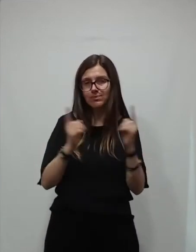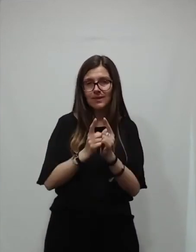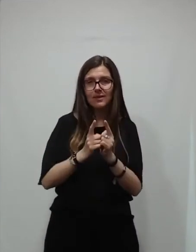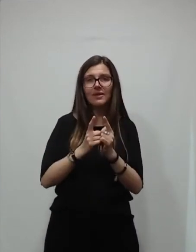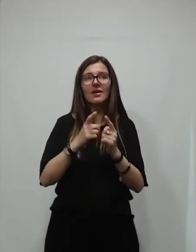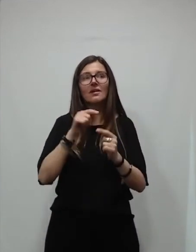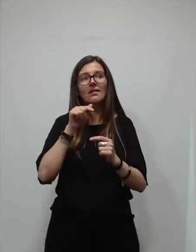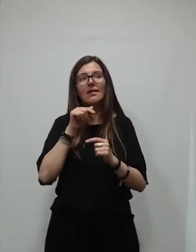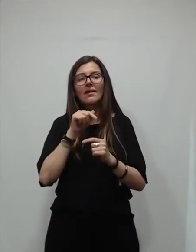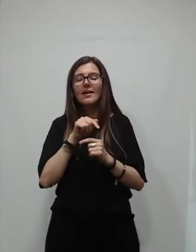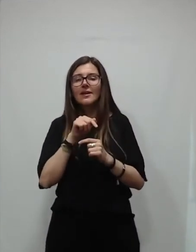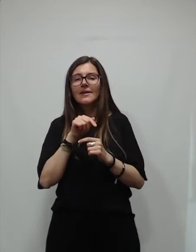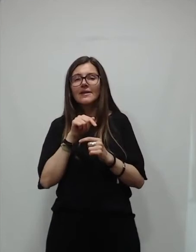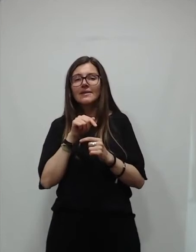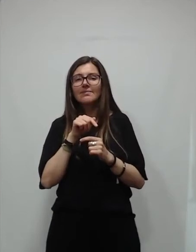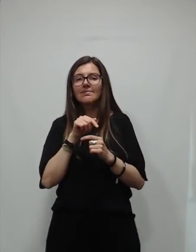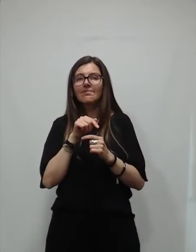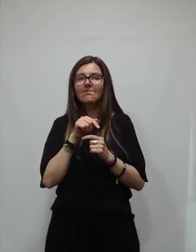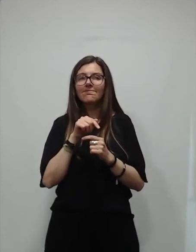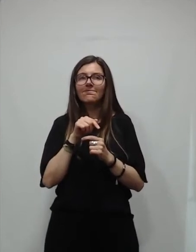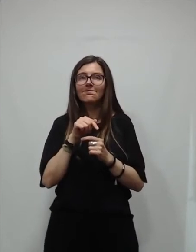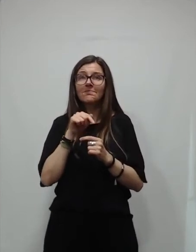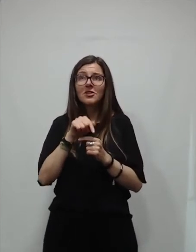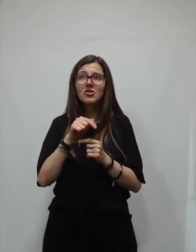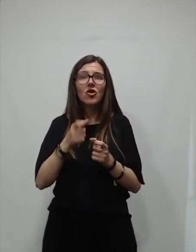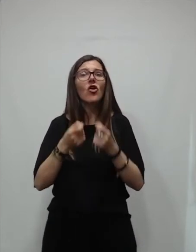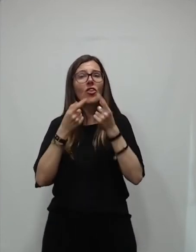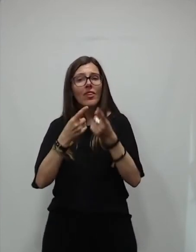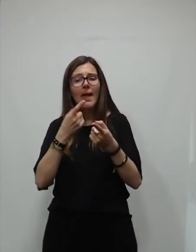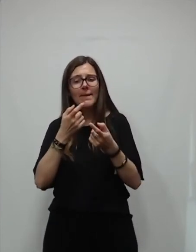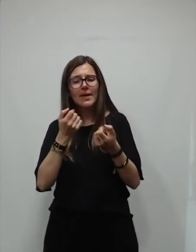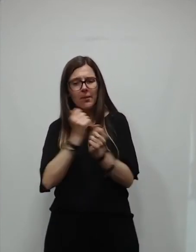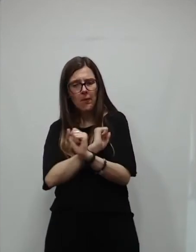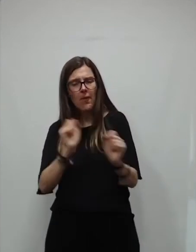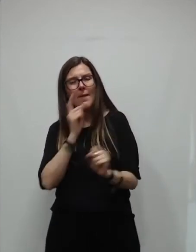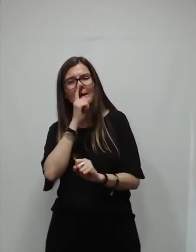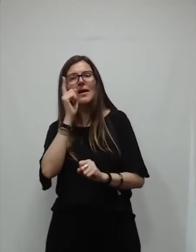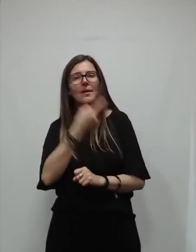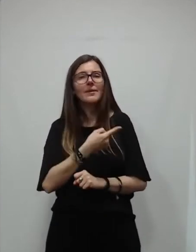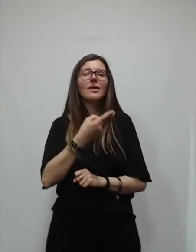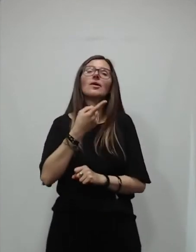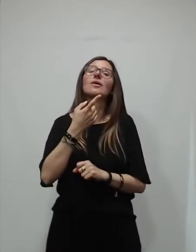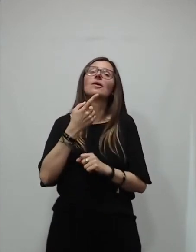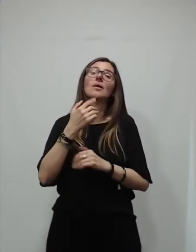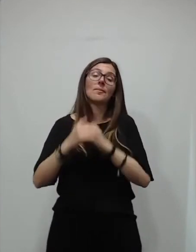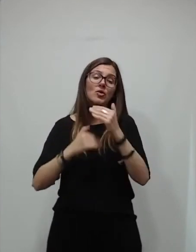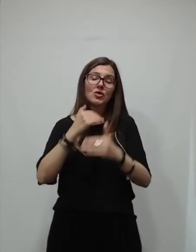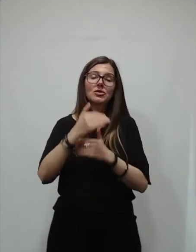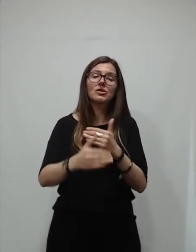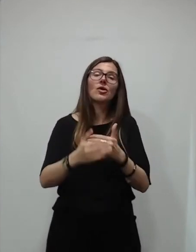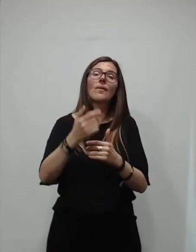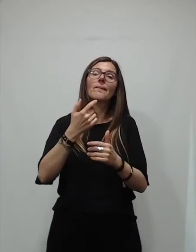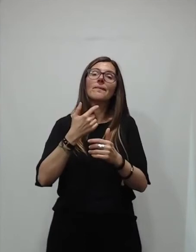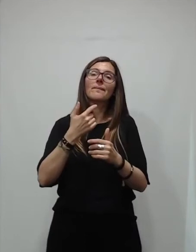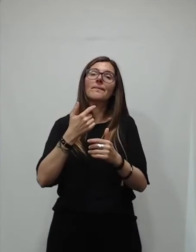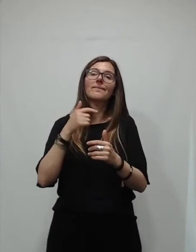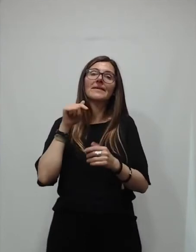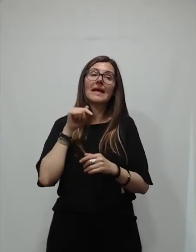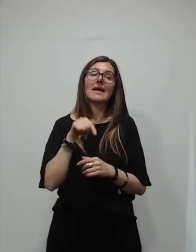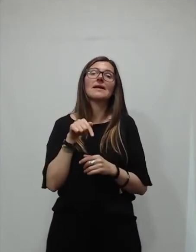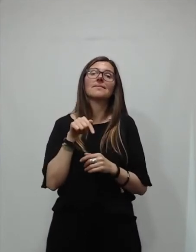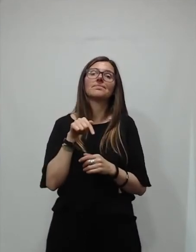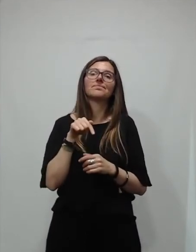instrumento que ha generado eficiencia, rapidez en la aceleración de procesos, ¿no? En el